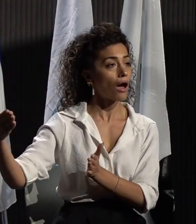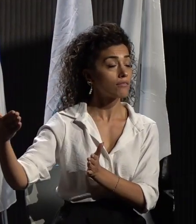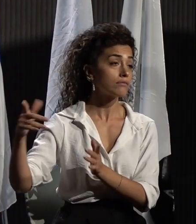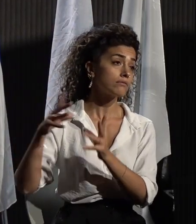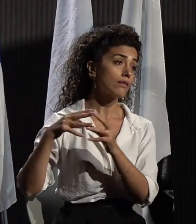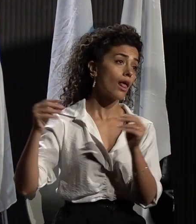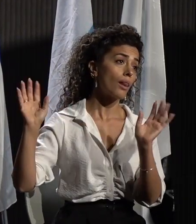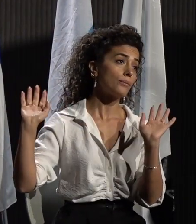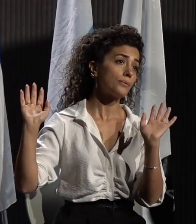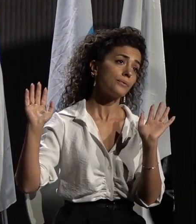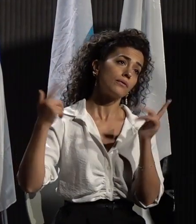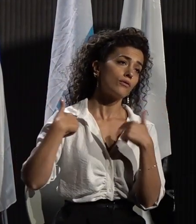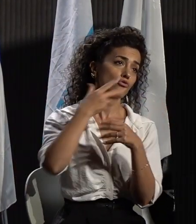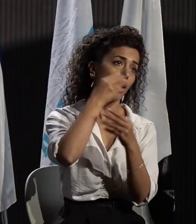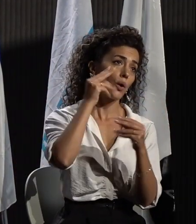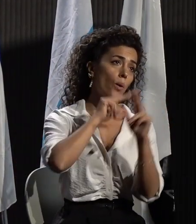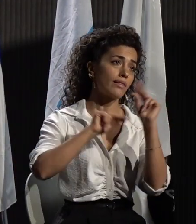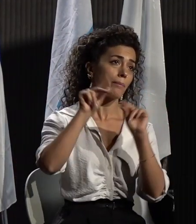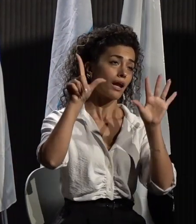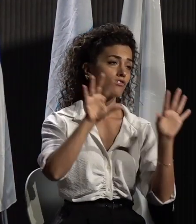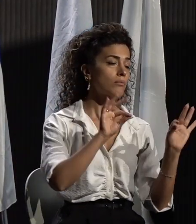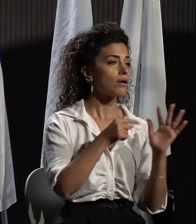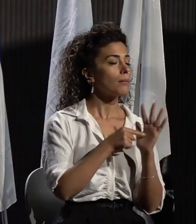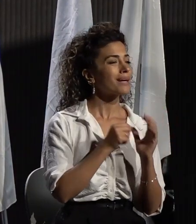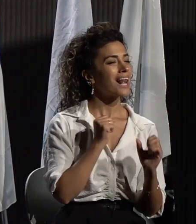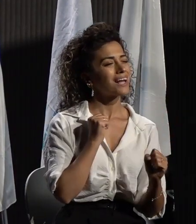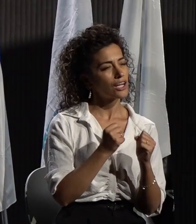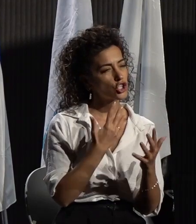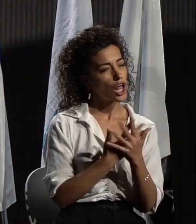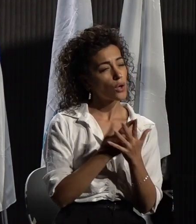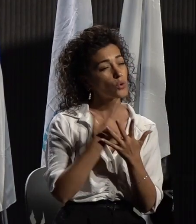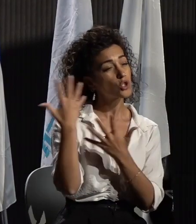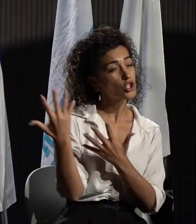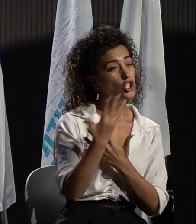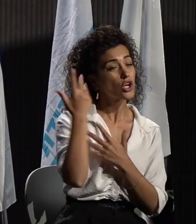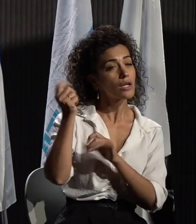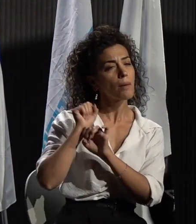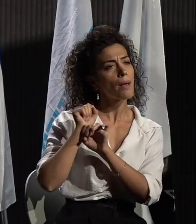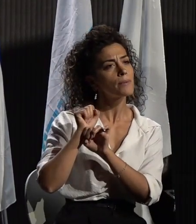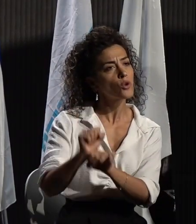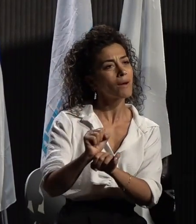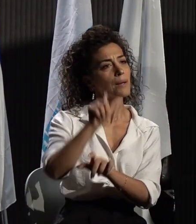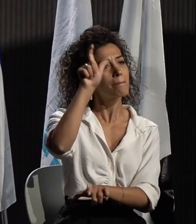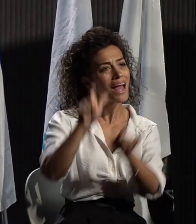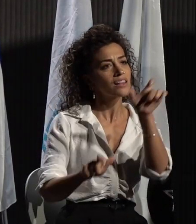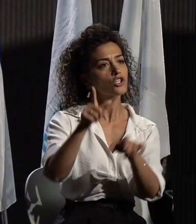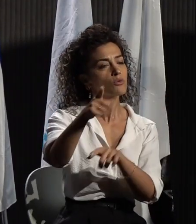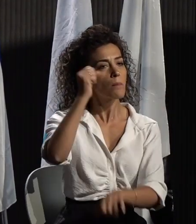השיבה באוקטובר, כי קשה להודות שתמכת במשך שנים ברוצחים